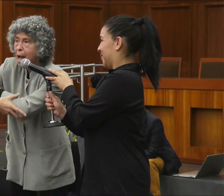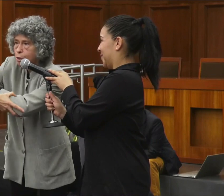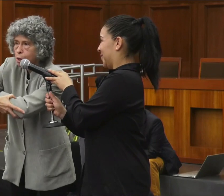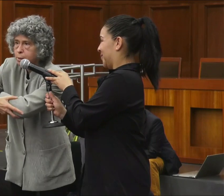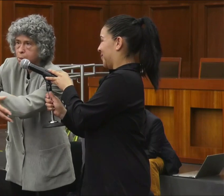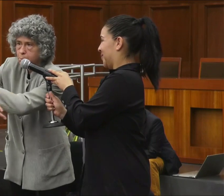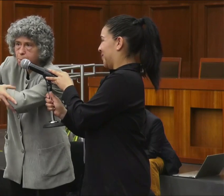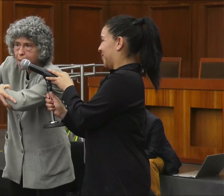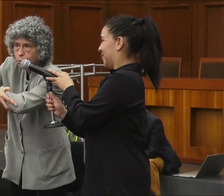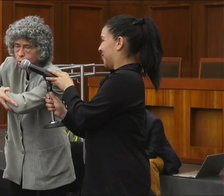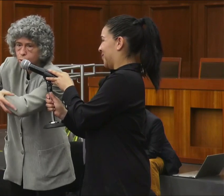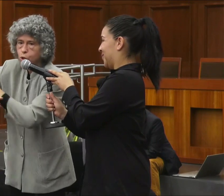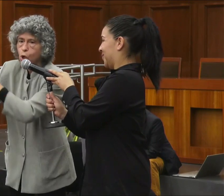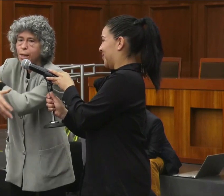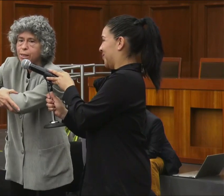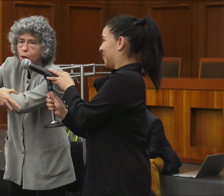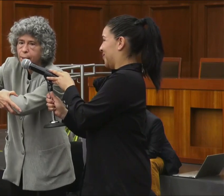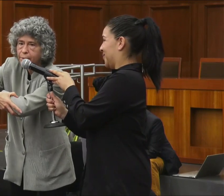manos,